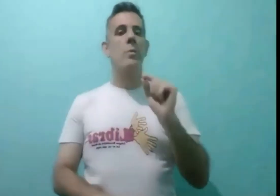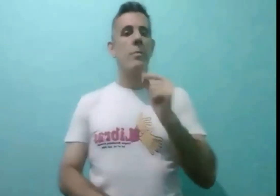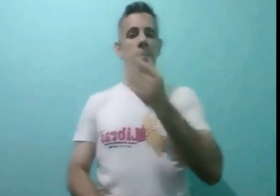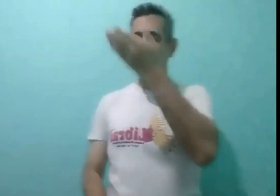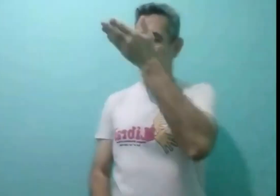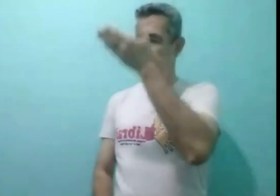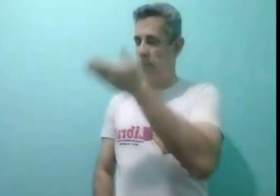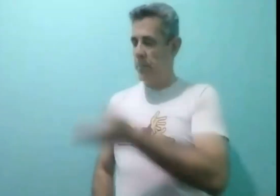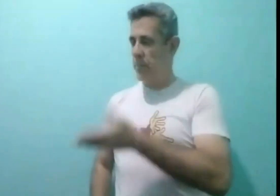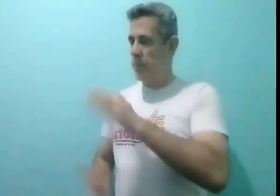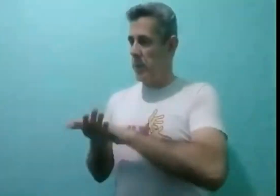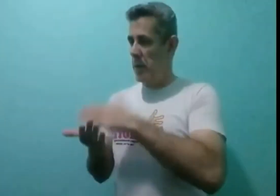surda,